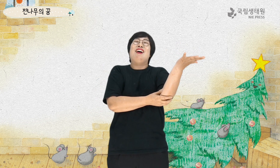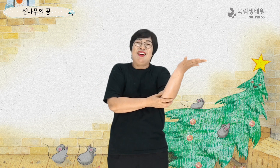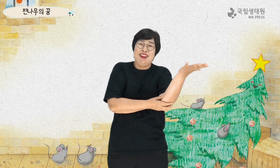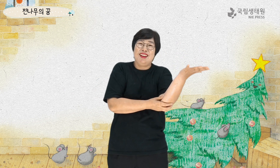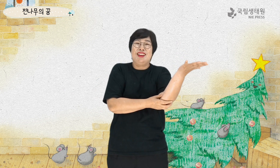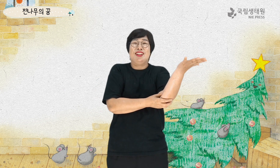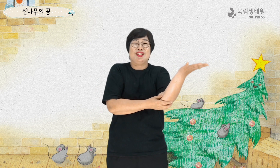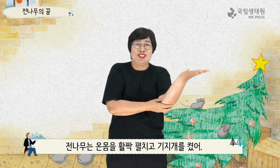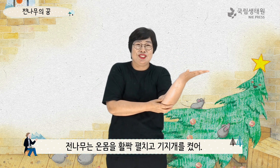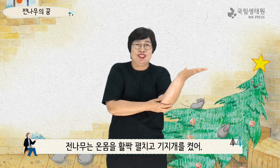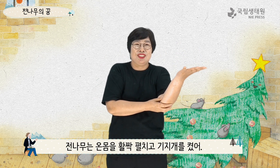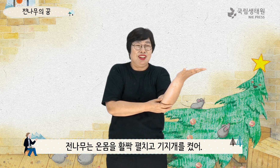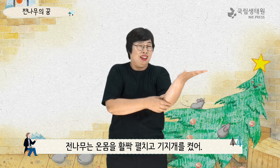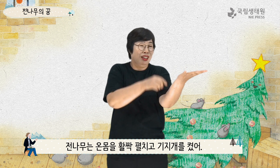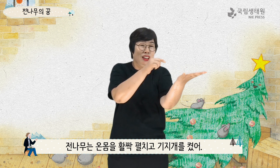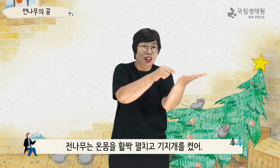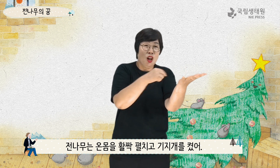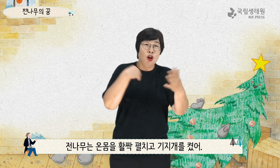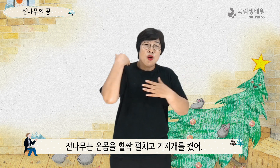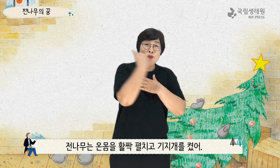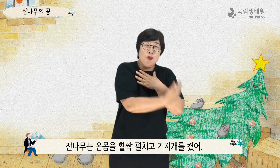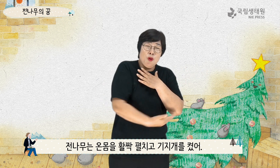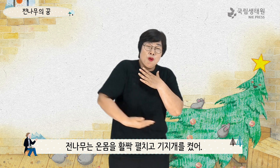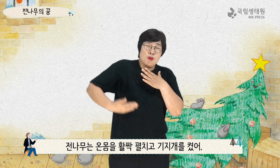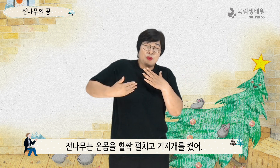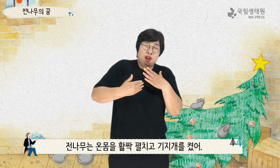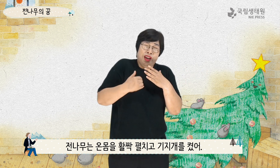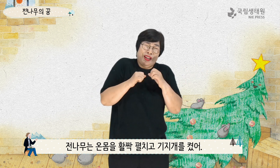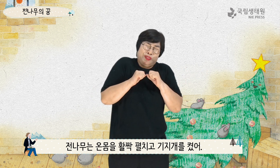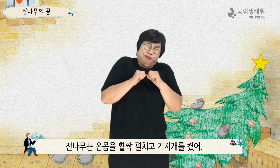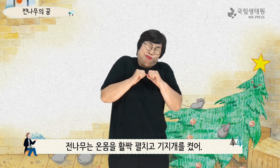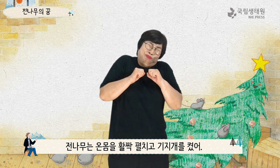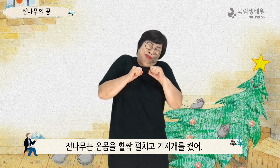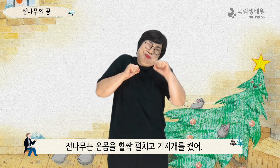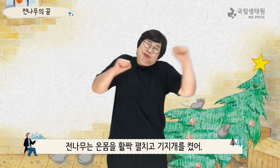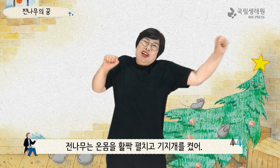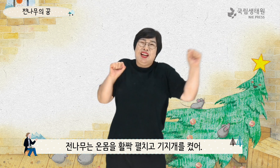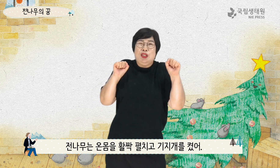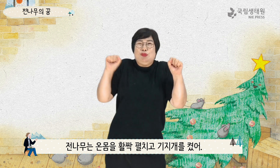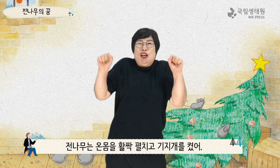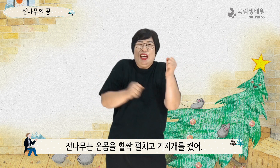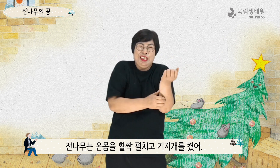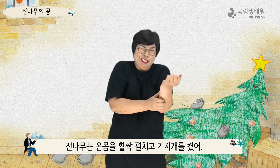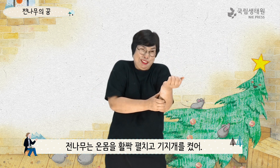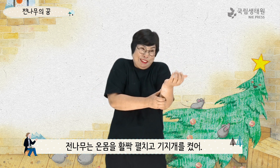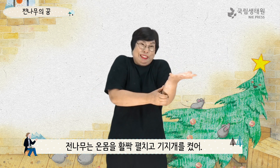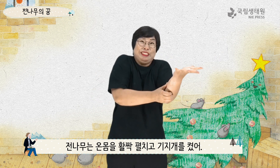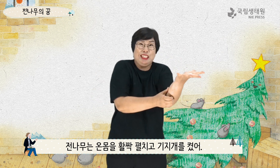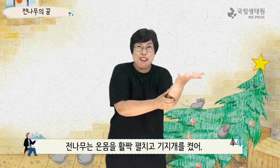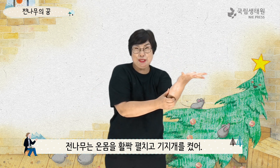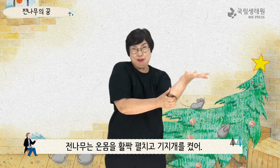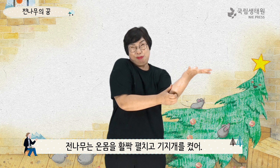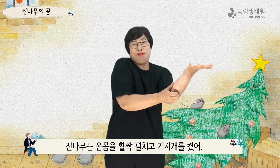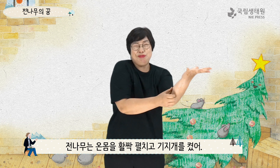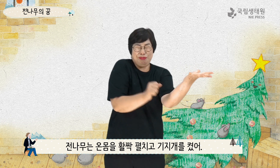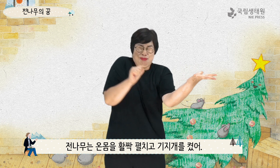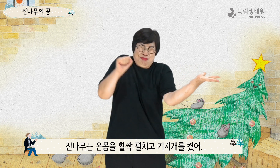전나무는 온몸을 활짝 펼치고 기지개를 켰어.